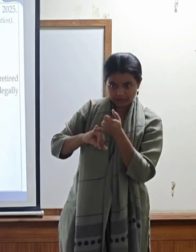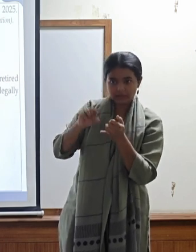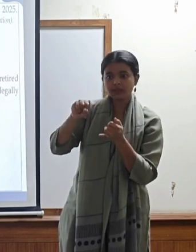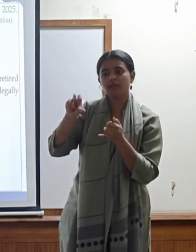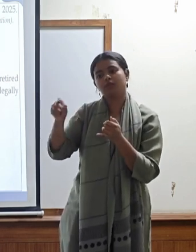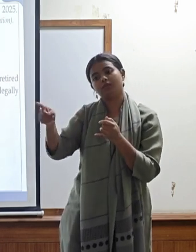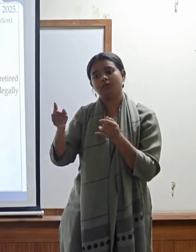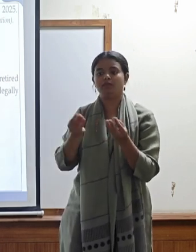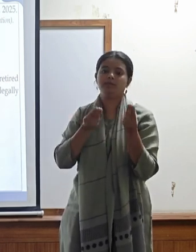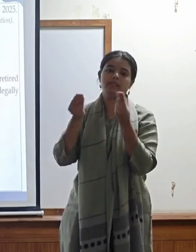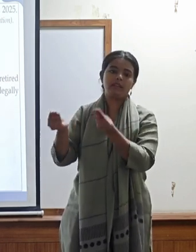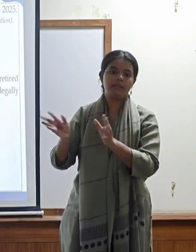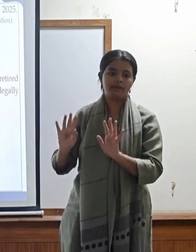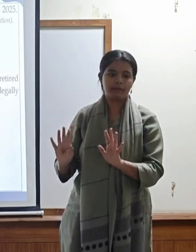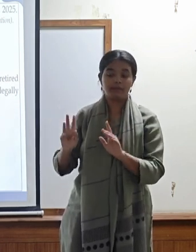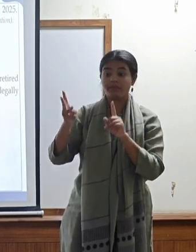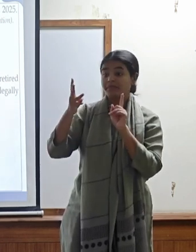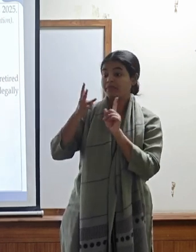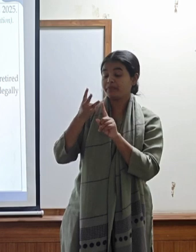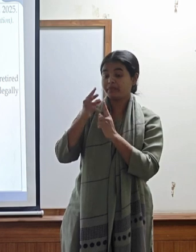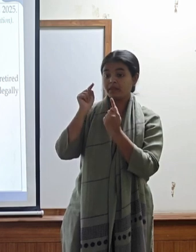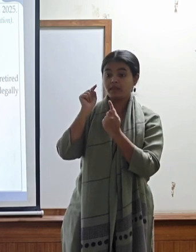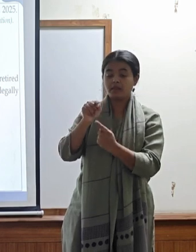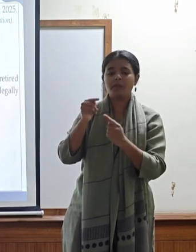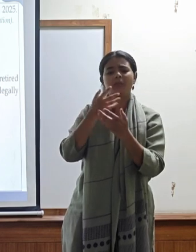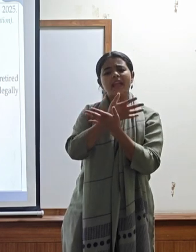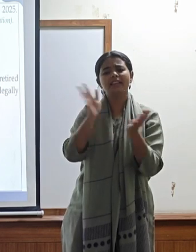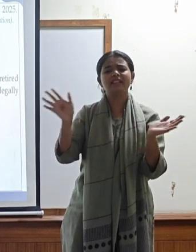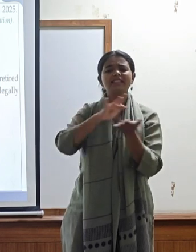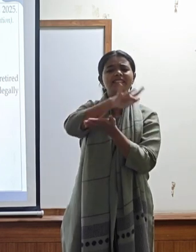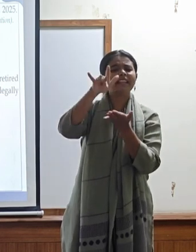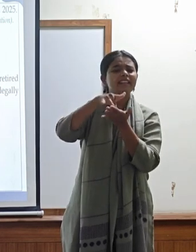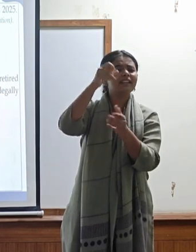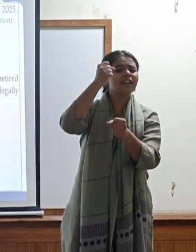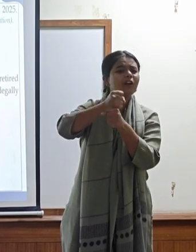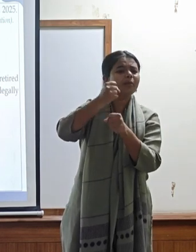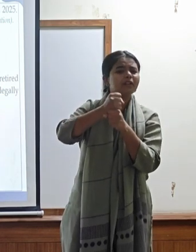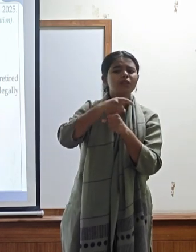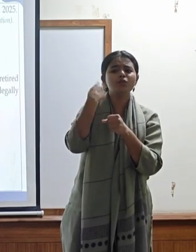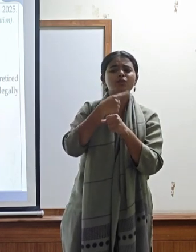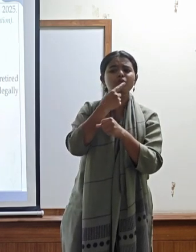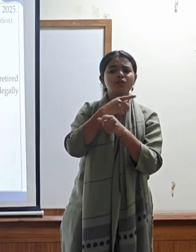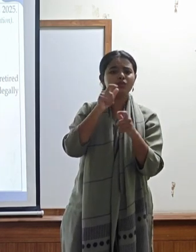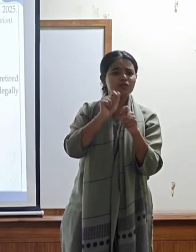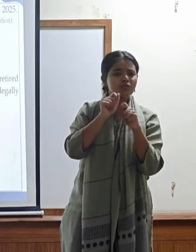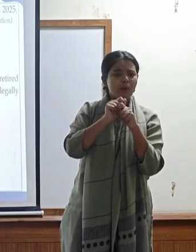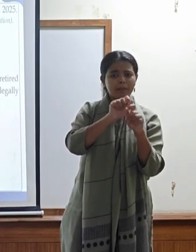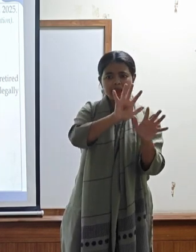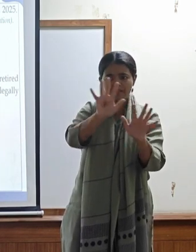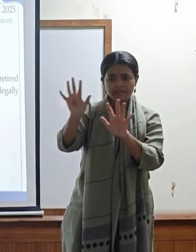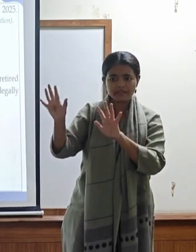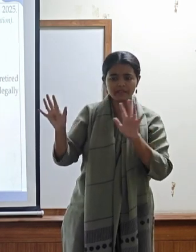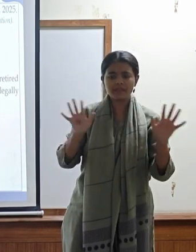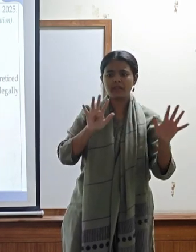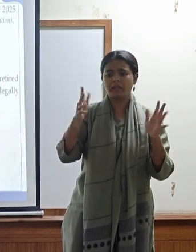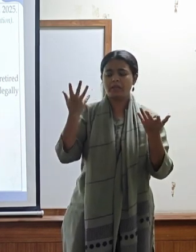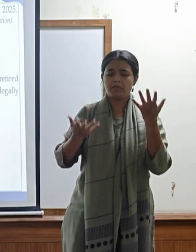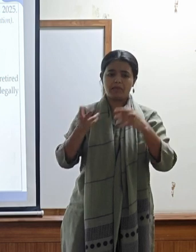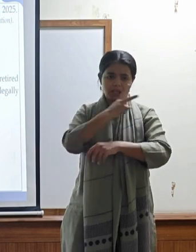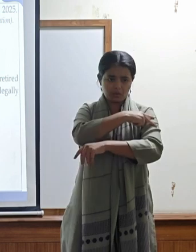थर्ड, ऐसे कोई भी सेंट्रल गवर्नमेंट एम्प्लॉइज जो सुपर एनुएट हुए हैं, वॉलंटरी रिटायरमेंट